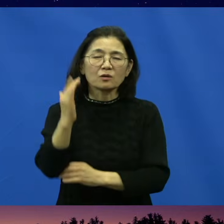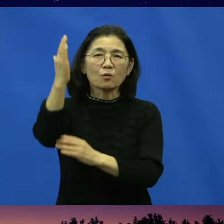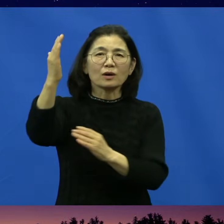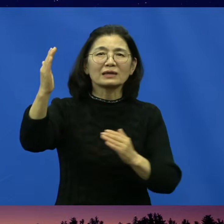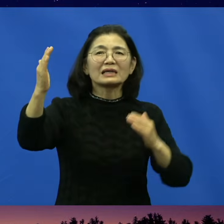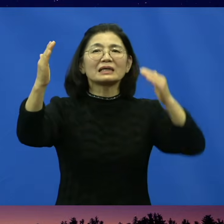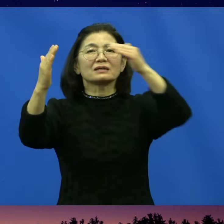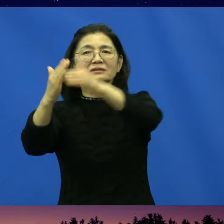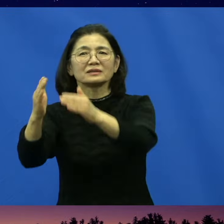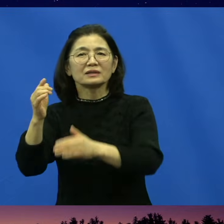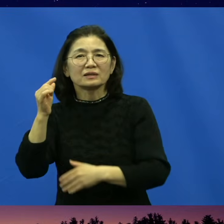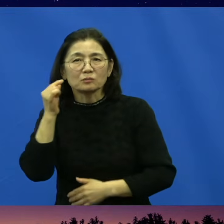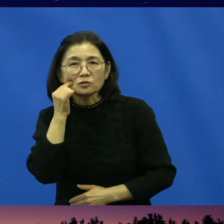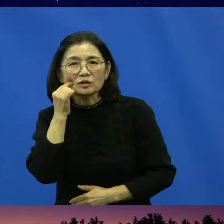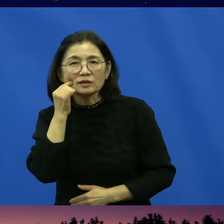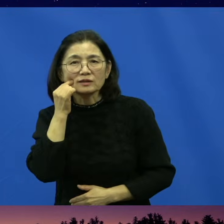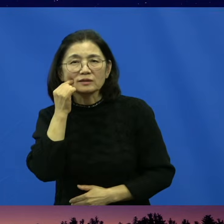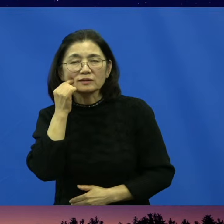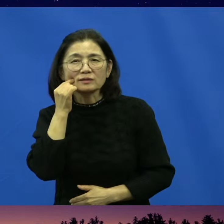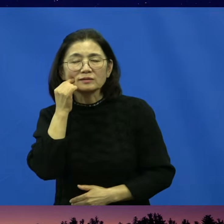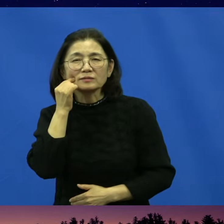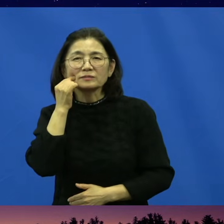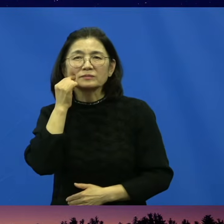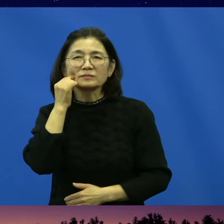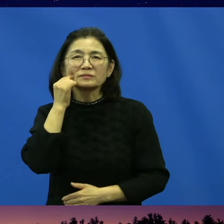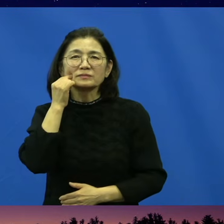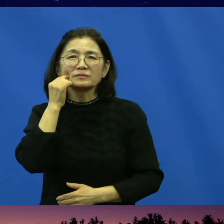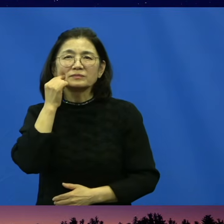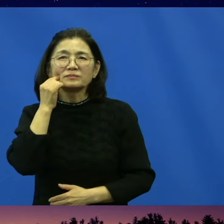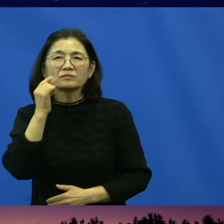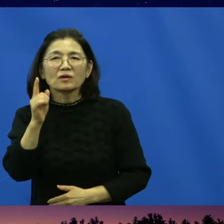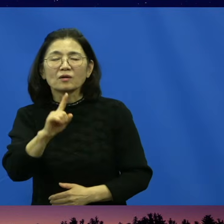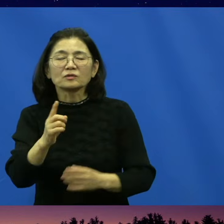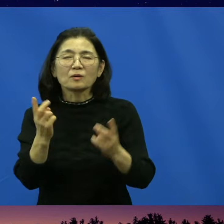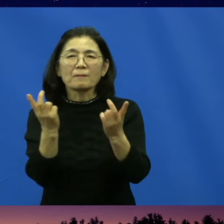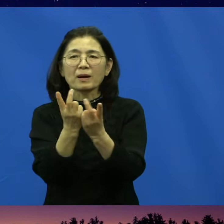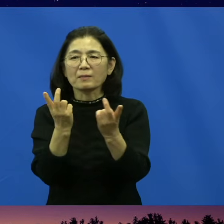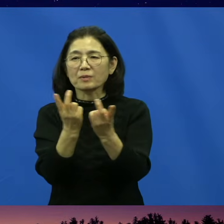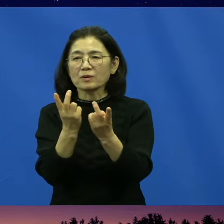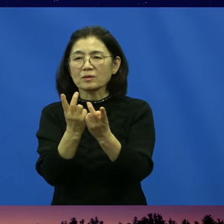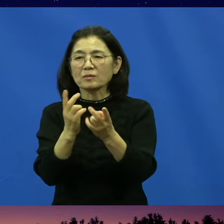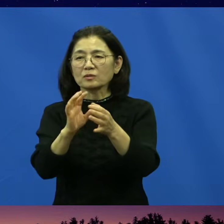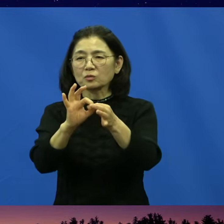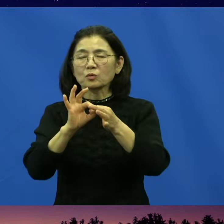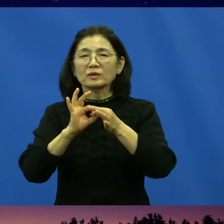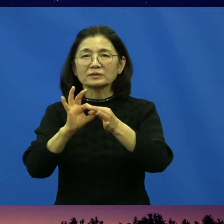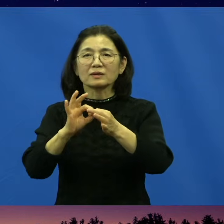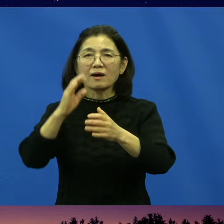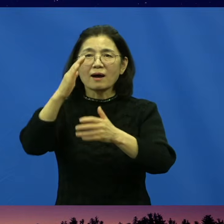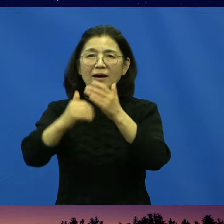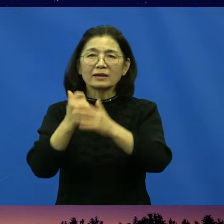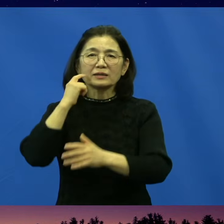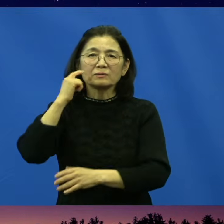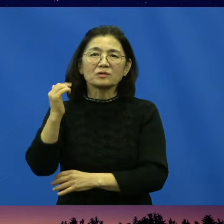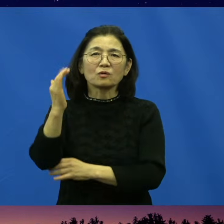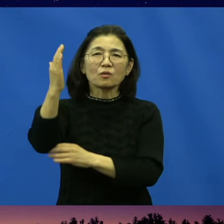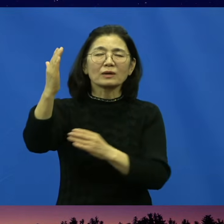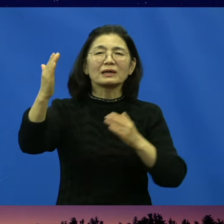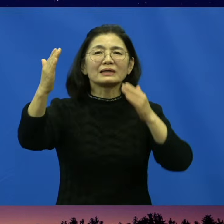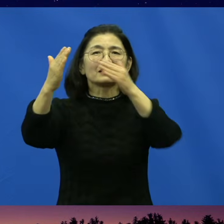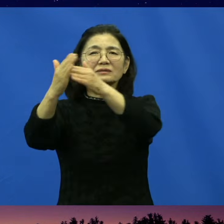못하게 되었다 말합니다. 무슨 수를 써서도 어떤 방법을 통해서도 하나님의 영광에 이르지 못하던